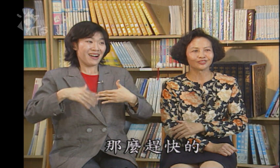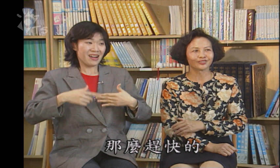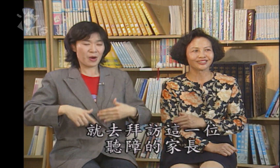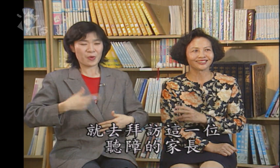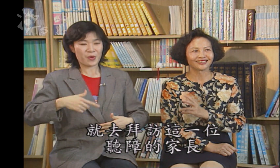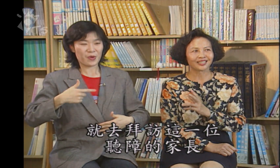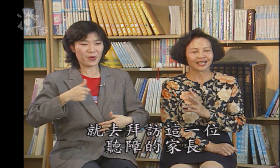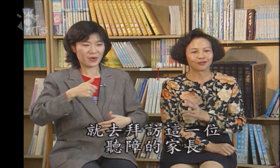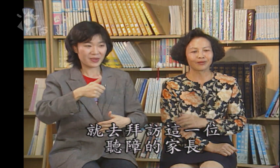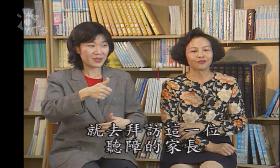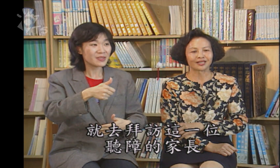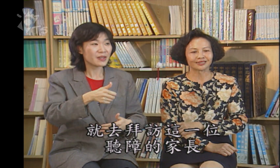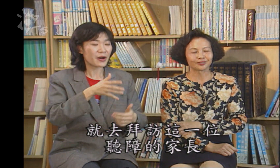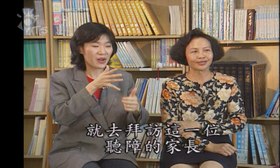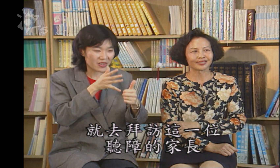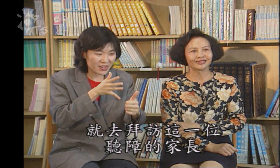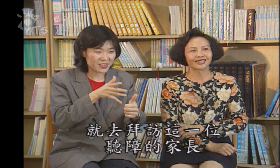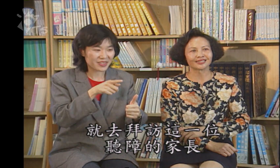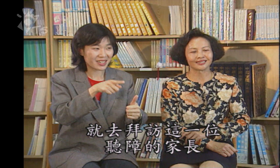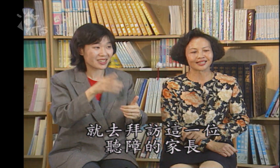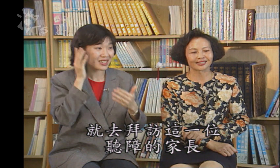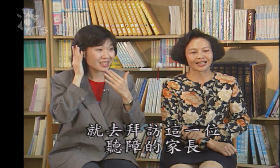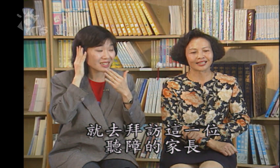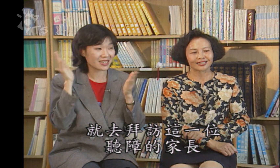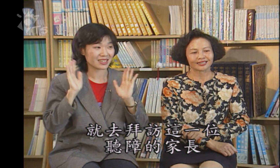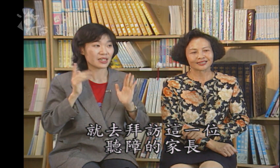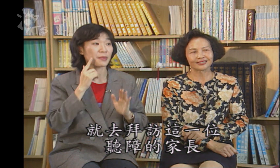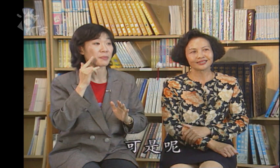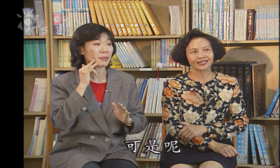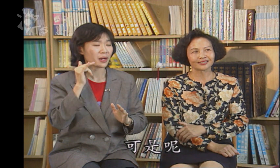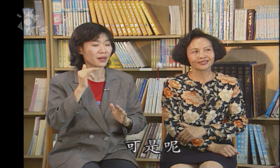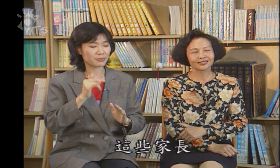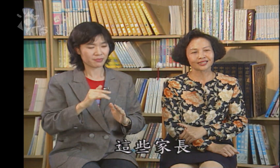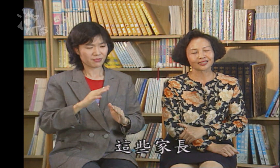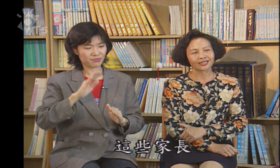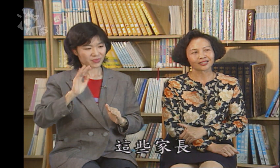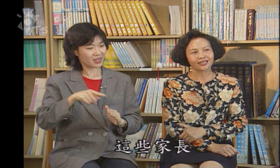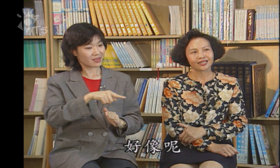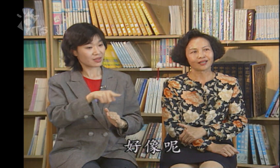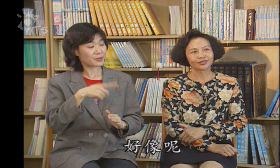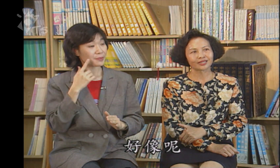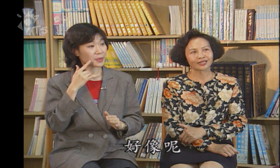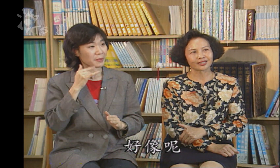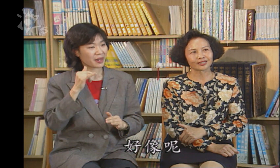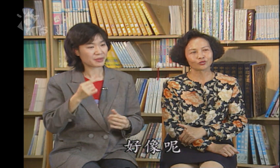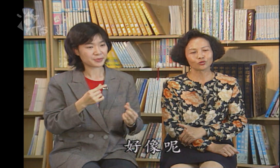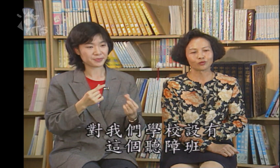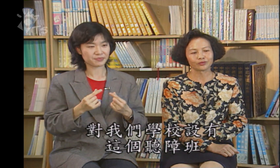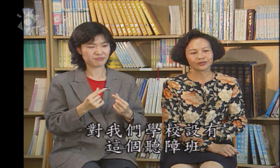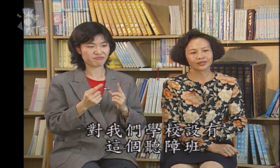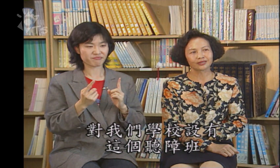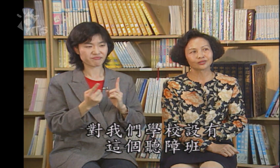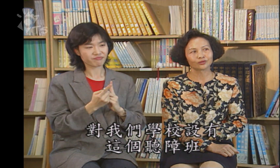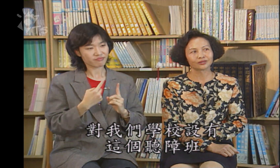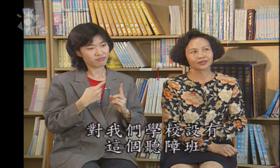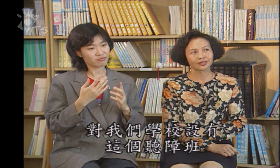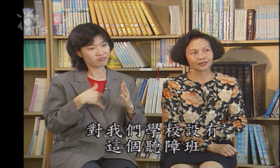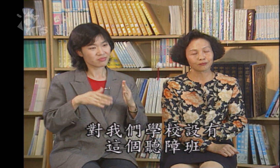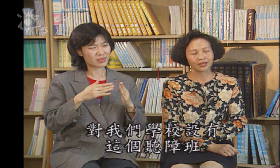去拜访这一位听障的家长。可是呢，这些家长好像呢对我们学校说有这个听障班，可